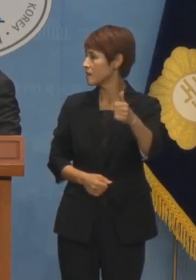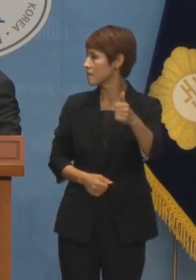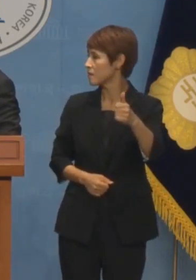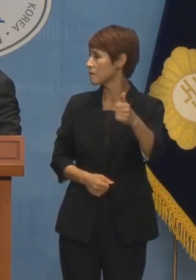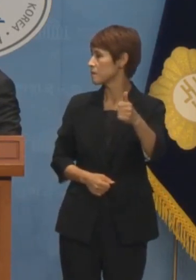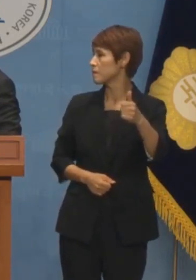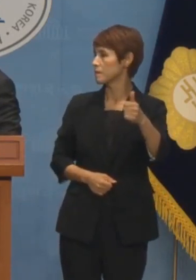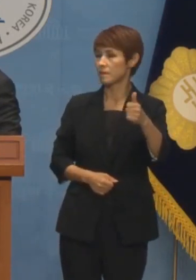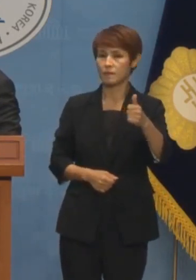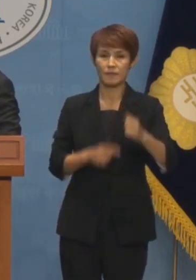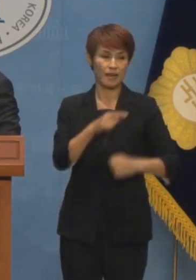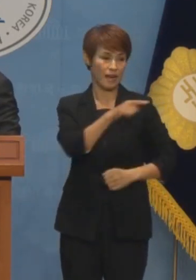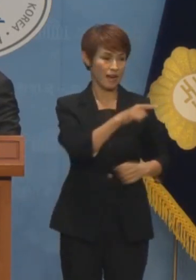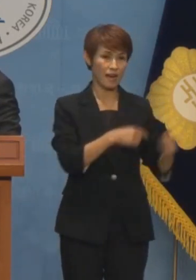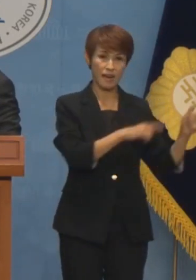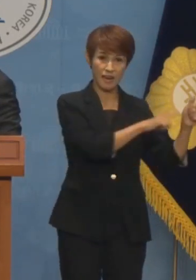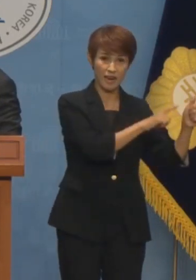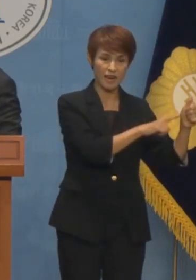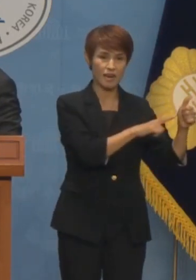킬문 씨를